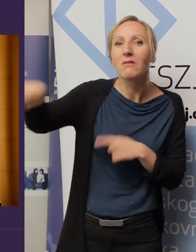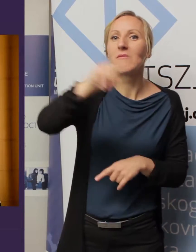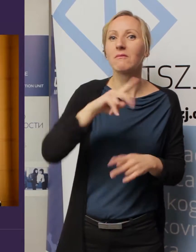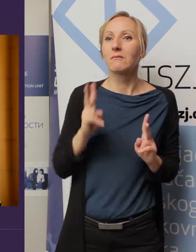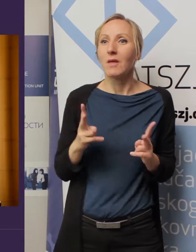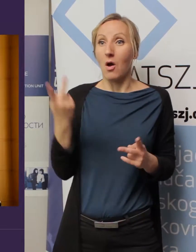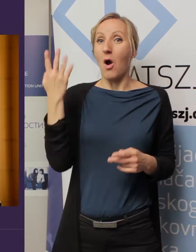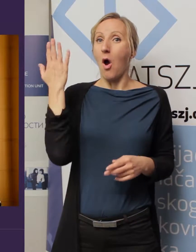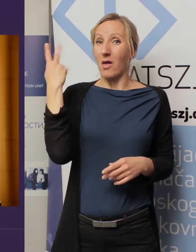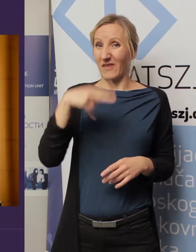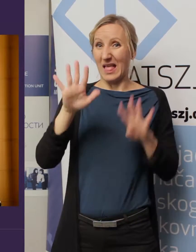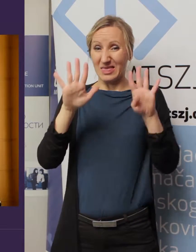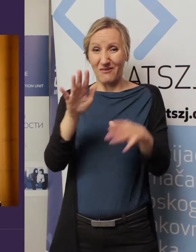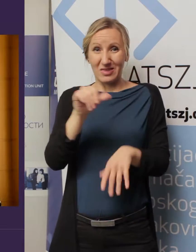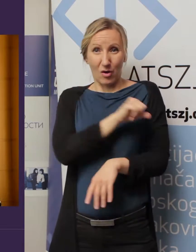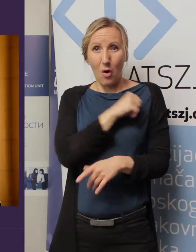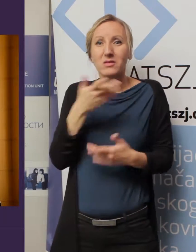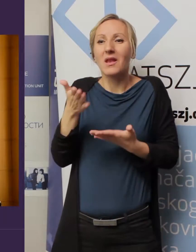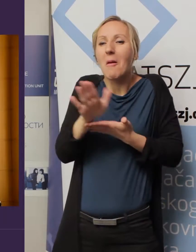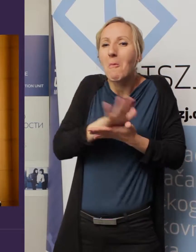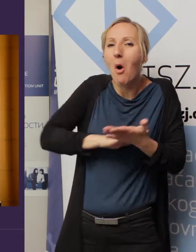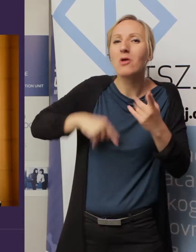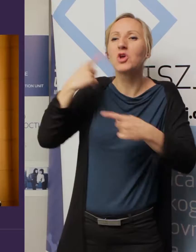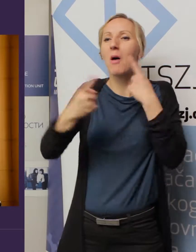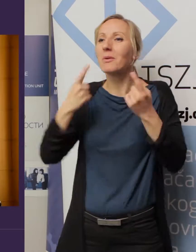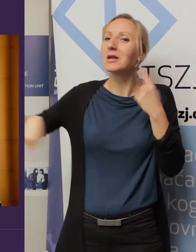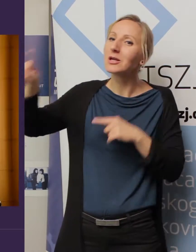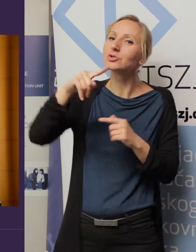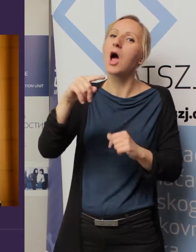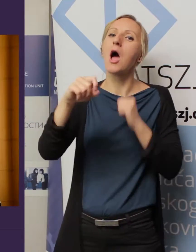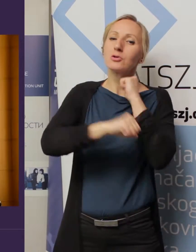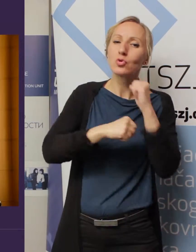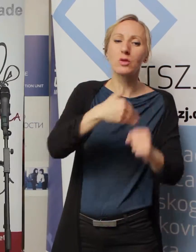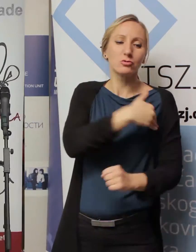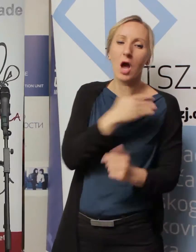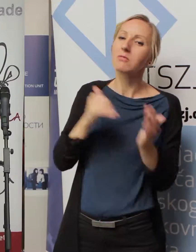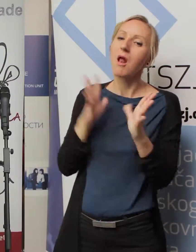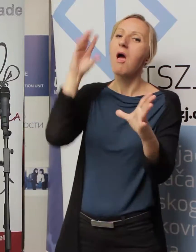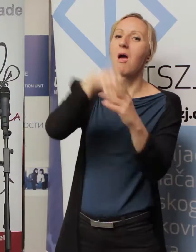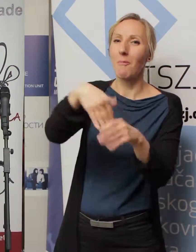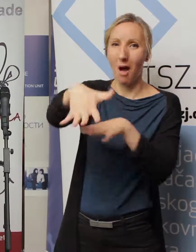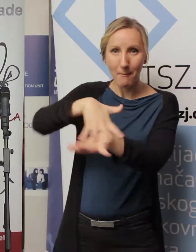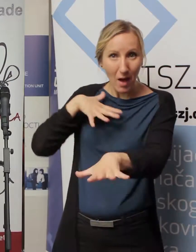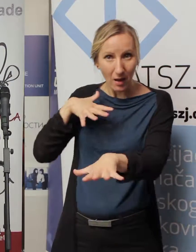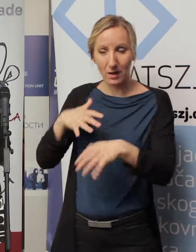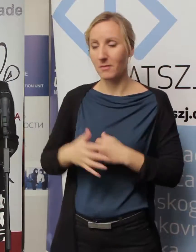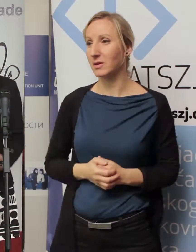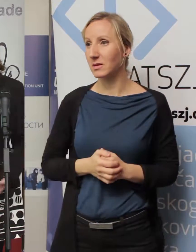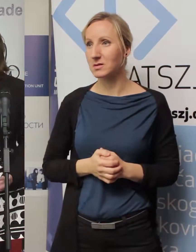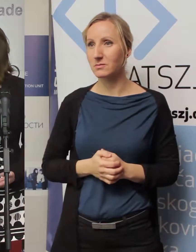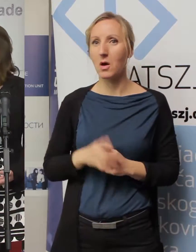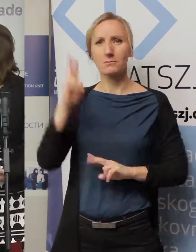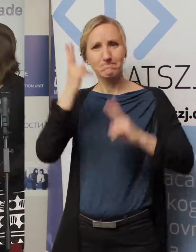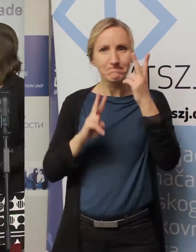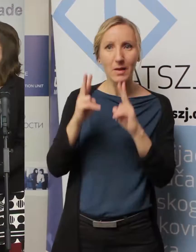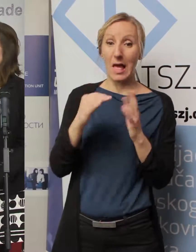negde 2009. godine, je priča o parlamentarizmu tek počela. Ono što nekako nas uvek pokretalo i što nam je bio postreh i